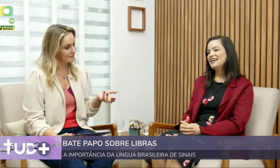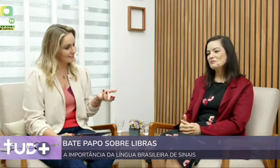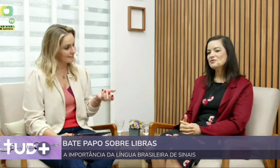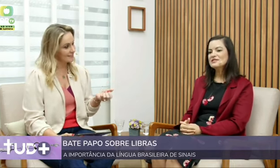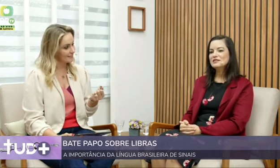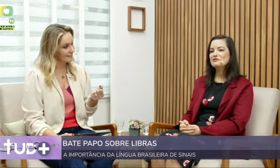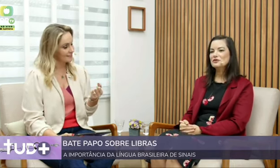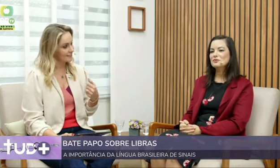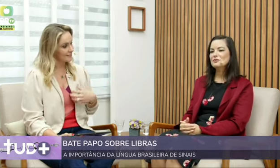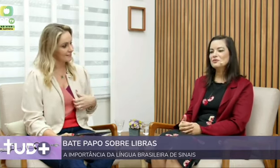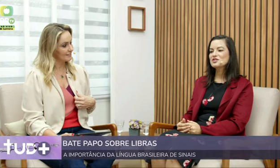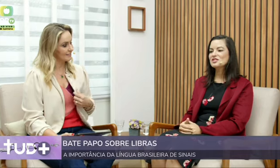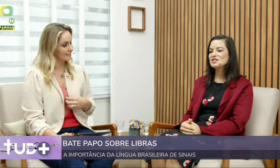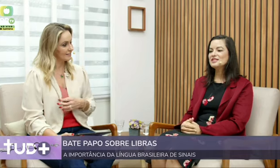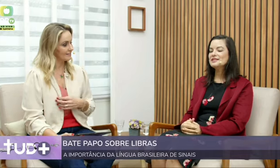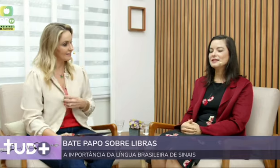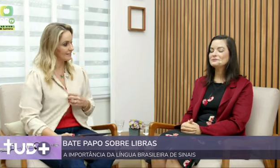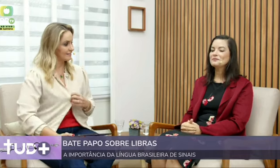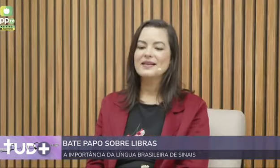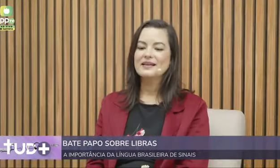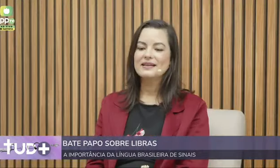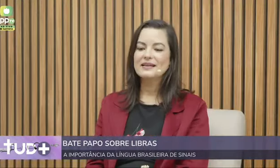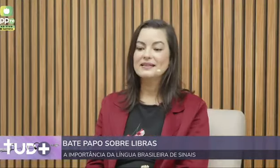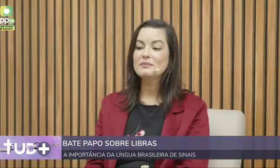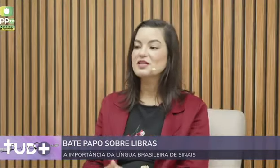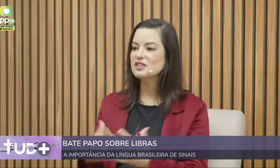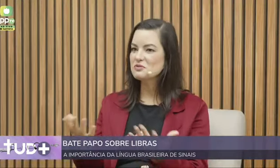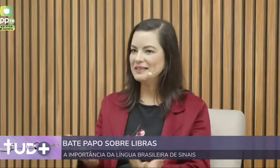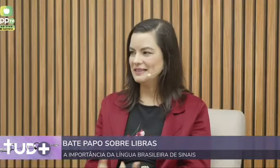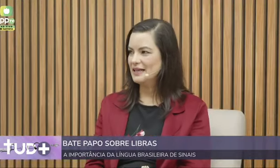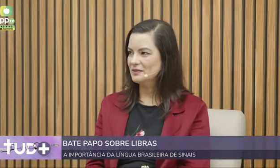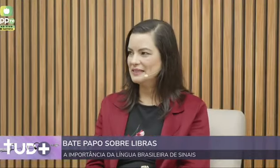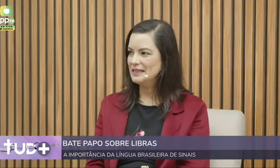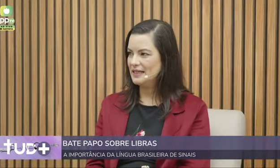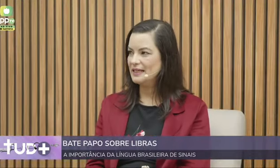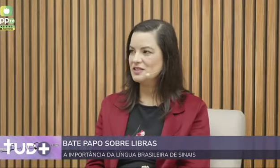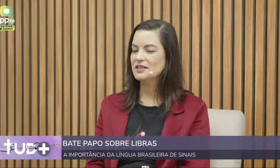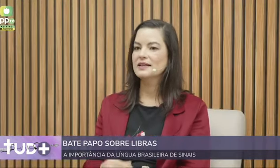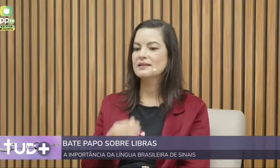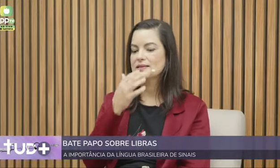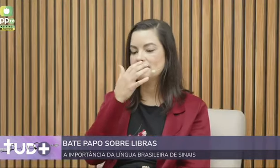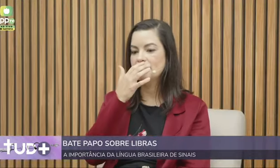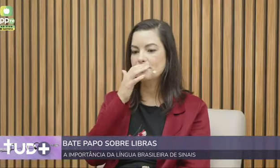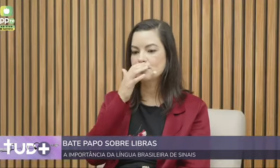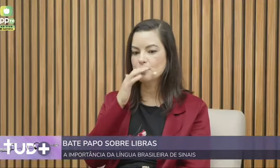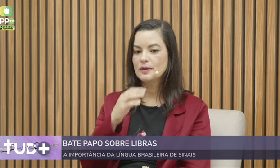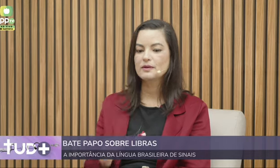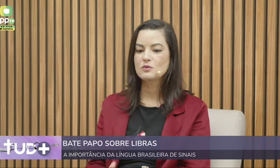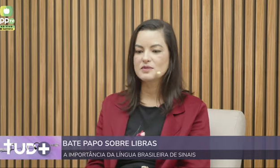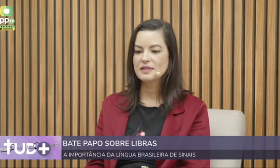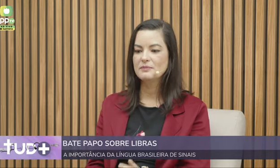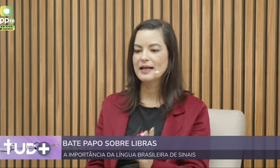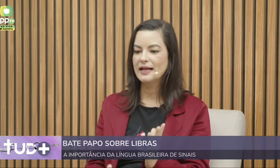É possível. Hoje em dia, tem bastante material na internet, né? Se a pessoa conseguir pegar